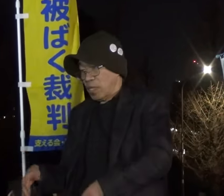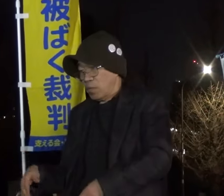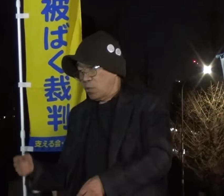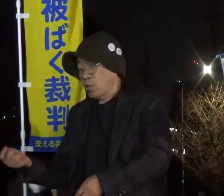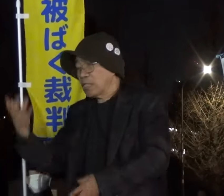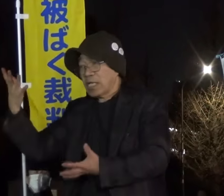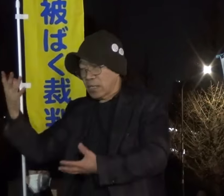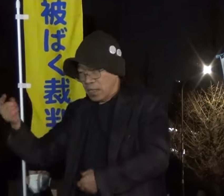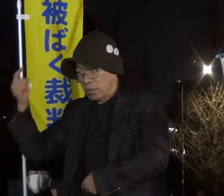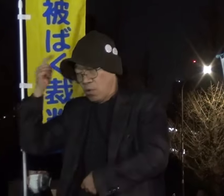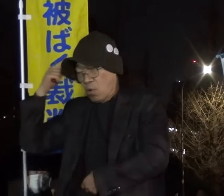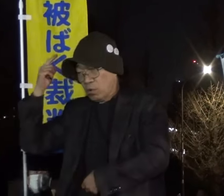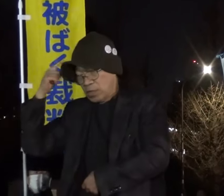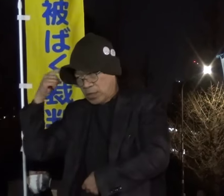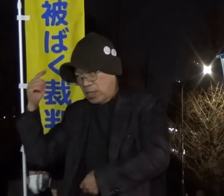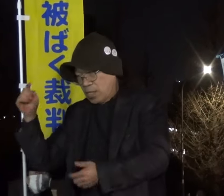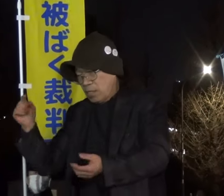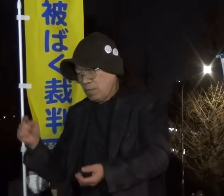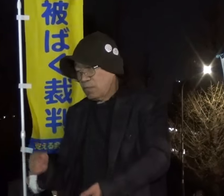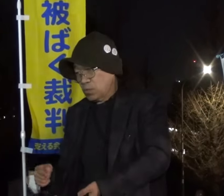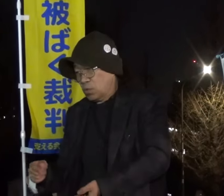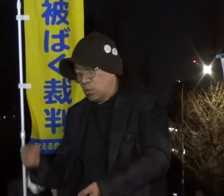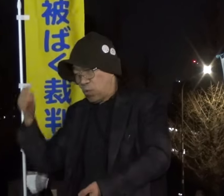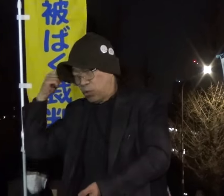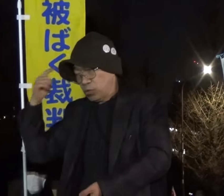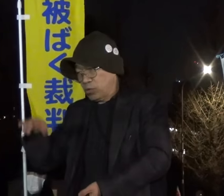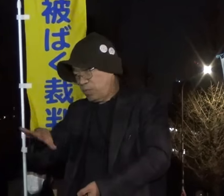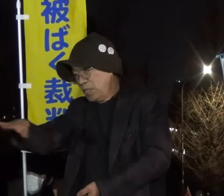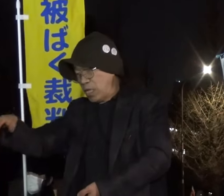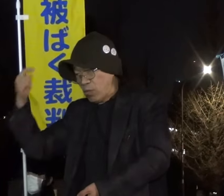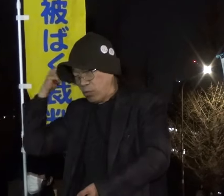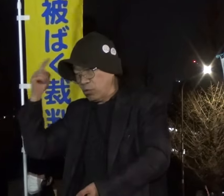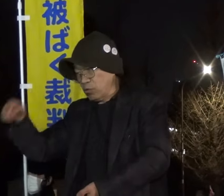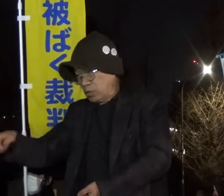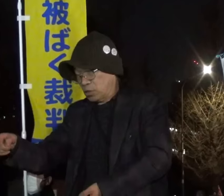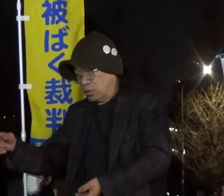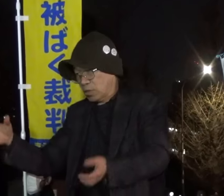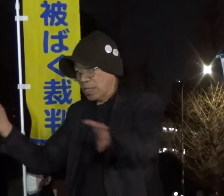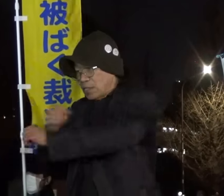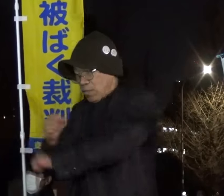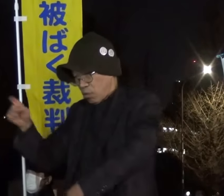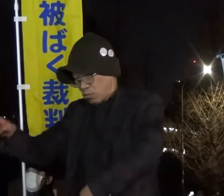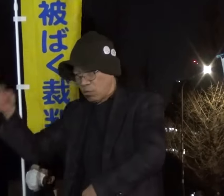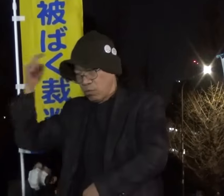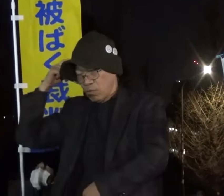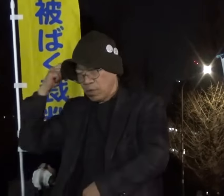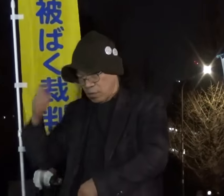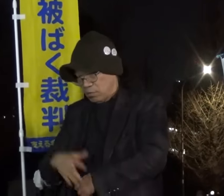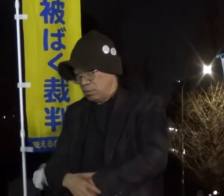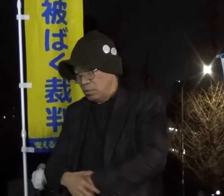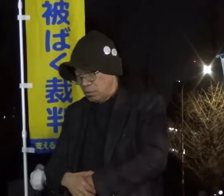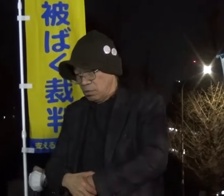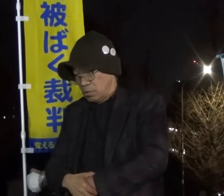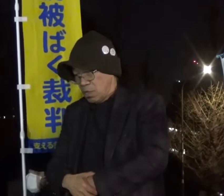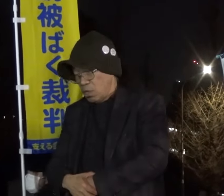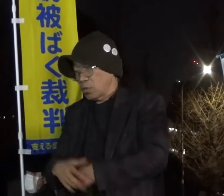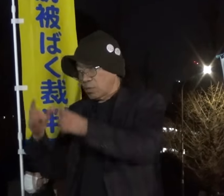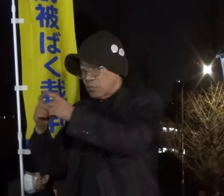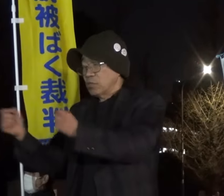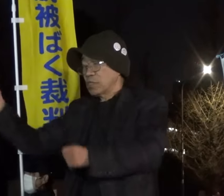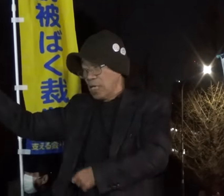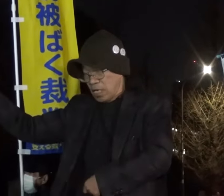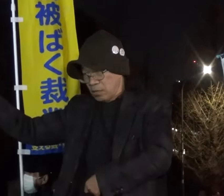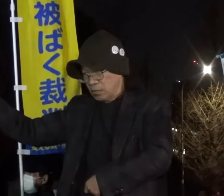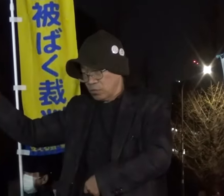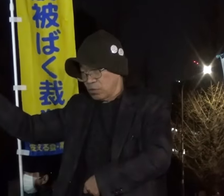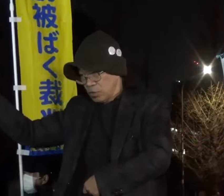が、これはある意味ではよくその事情を知っている国家が